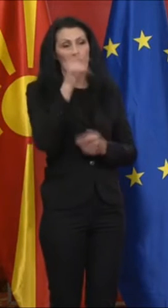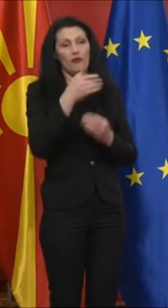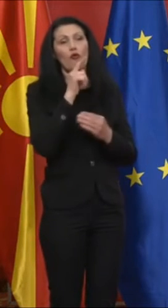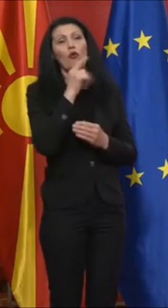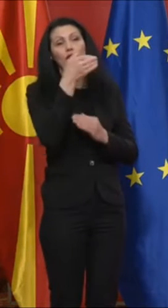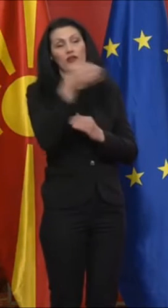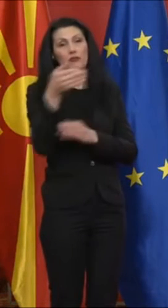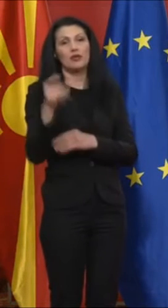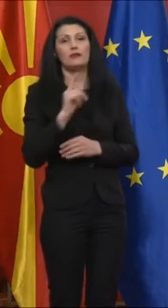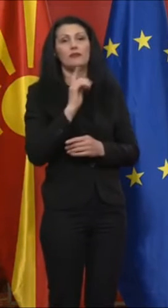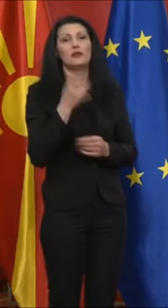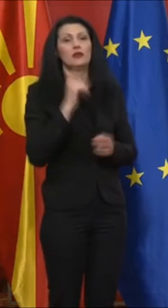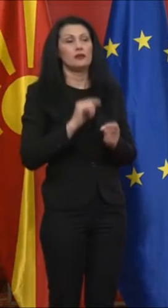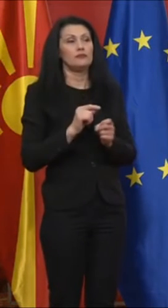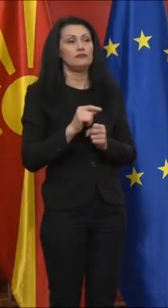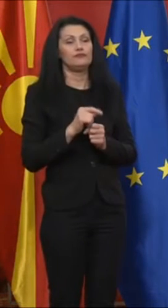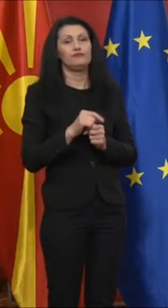компанија и слично, да ги